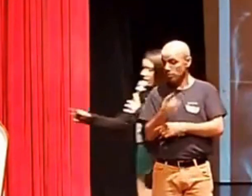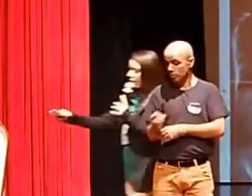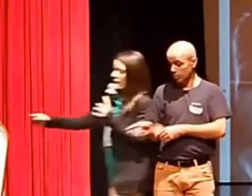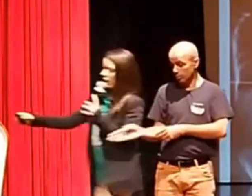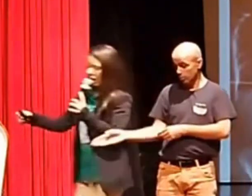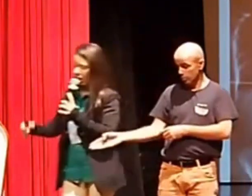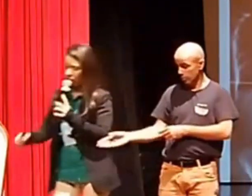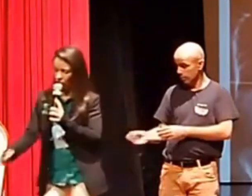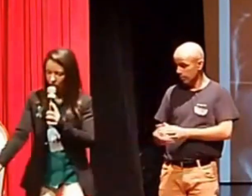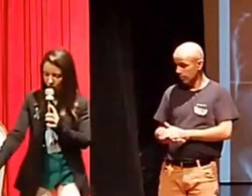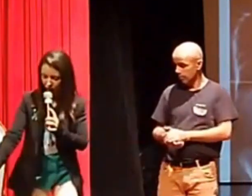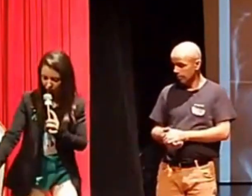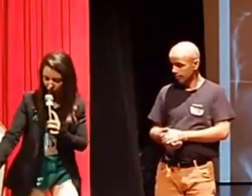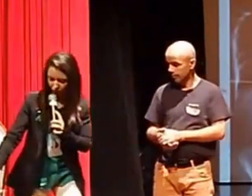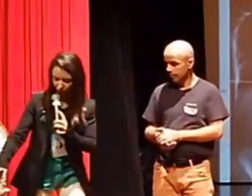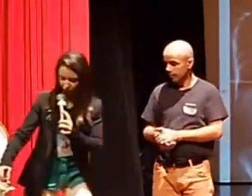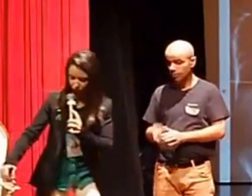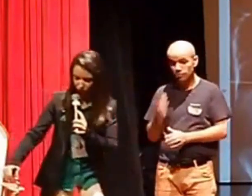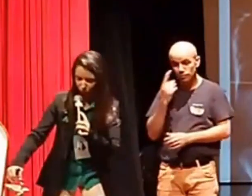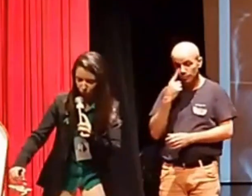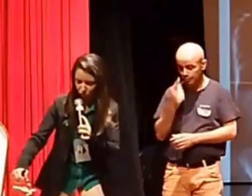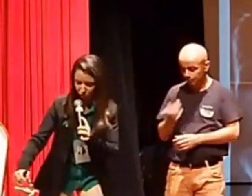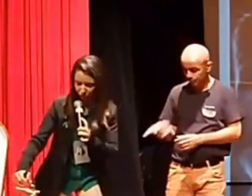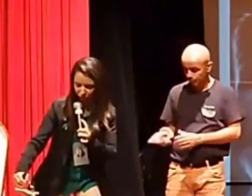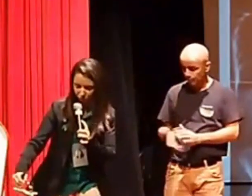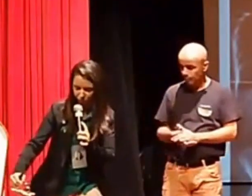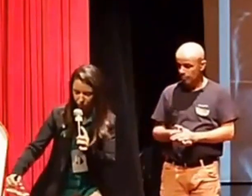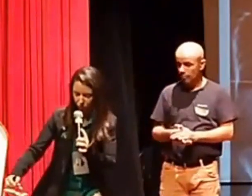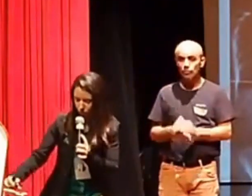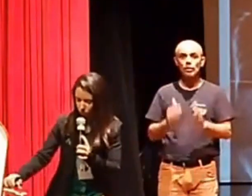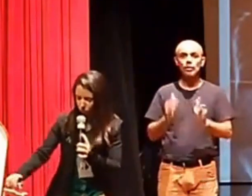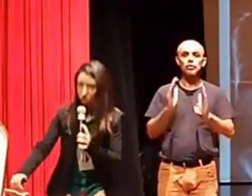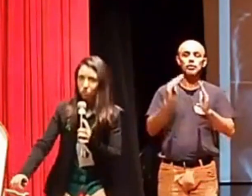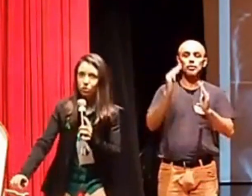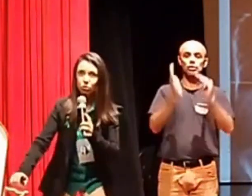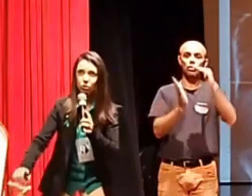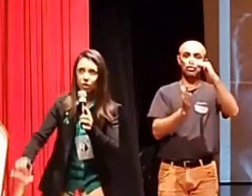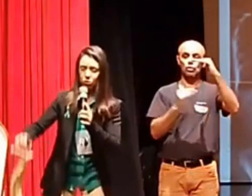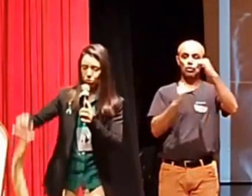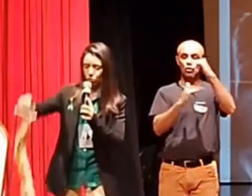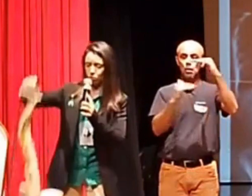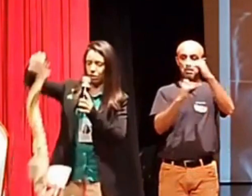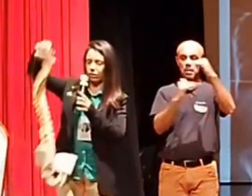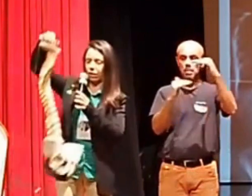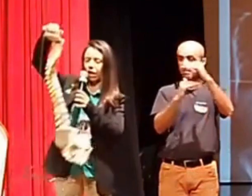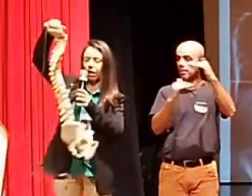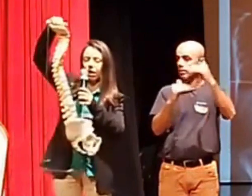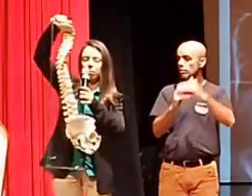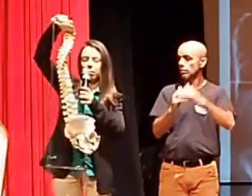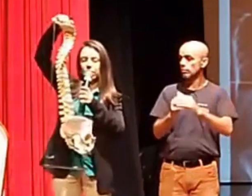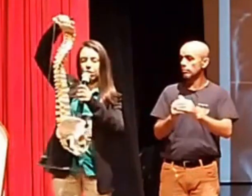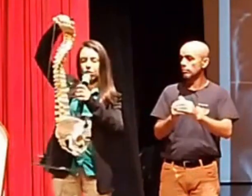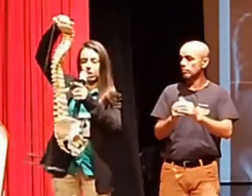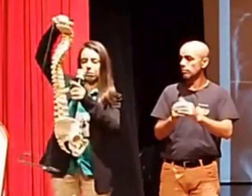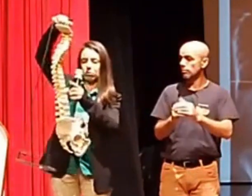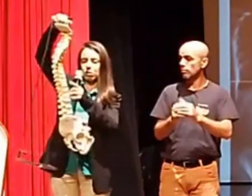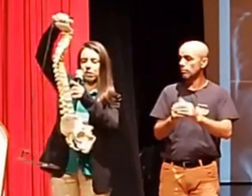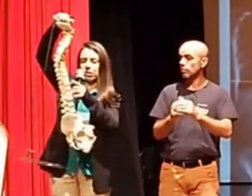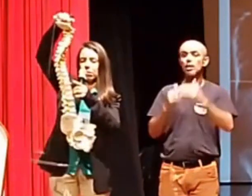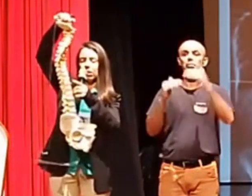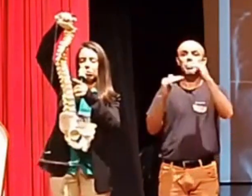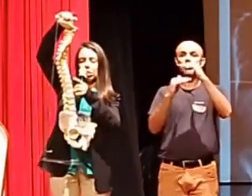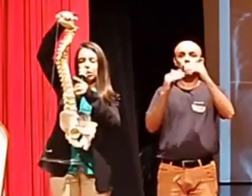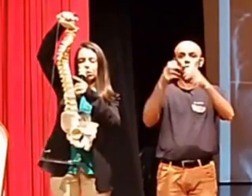exemplo, a gente vai ver que aqui nós temos um espaçamento, não sei se vocês conseguem todos visualizar, mas aqui nós temos